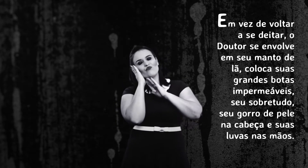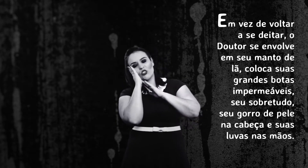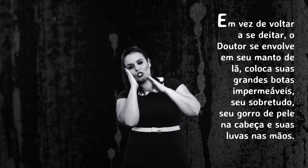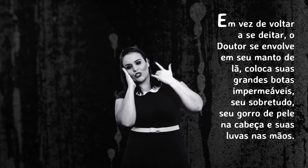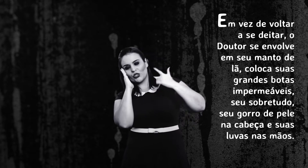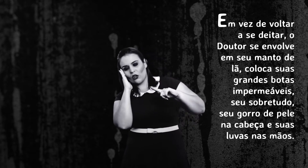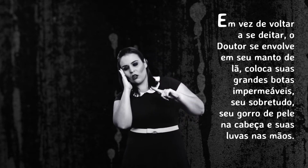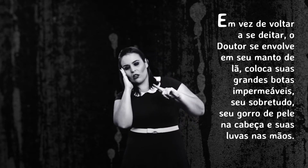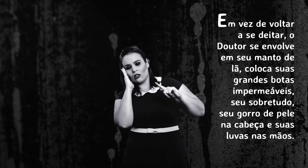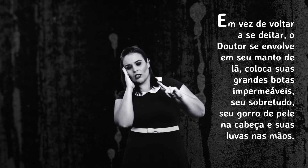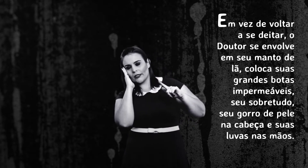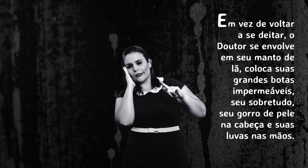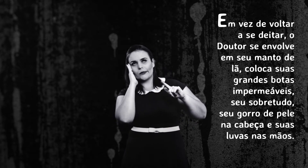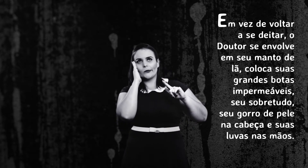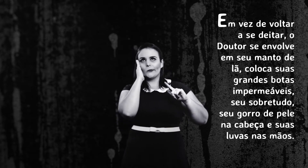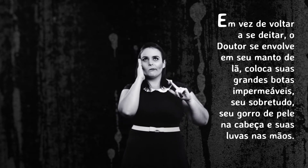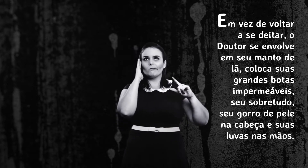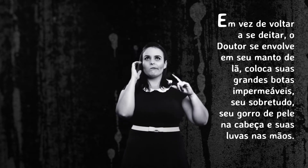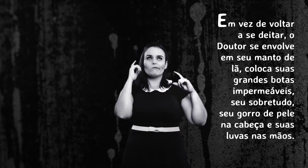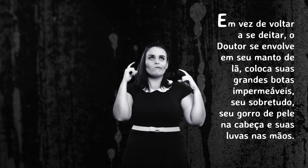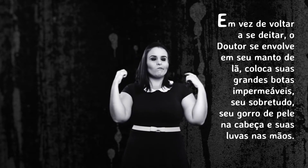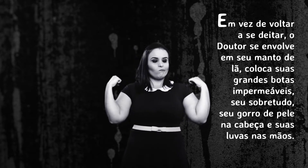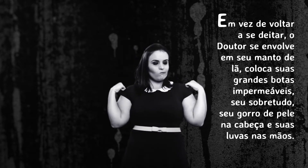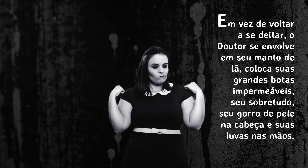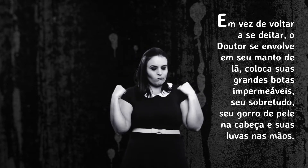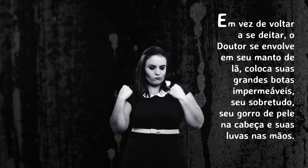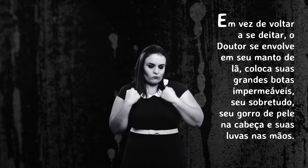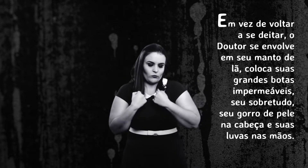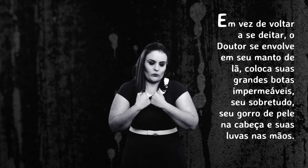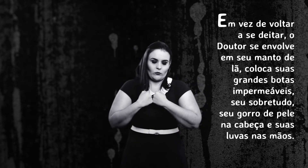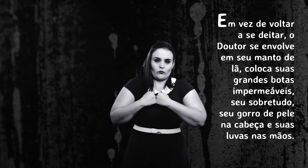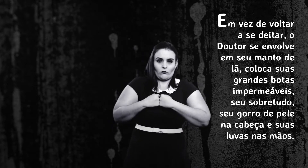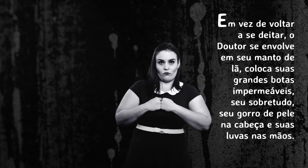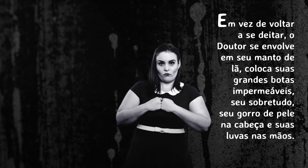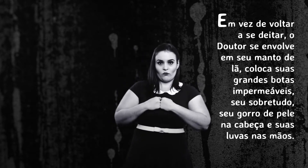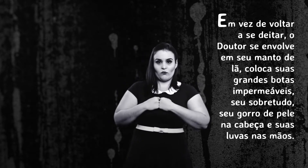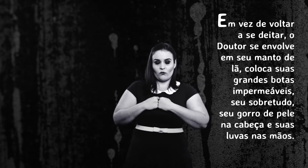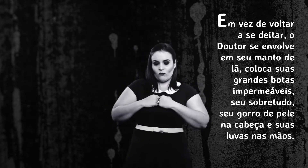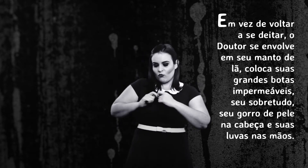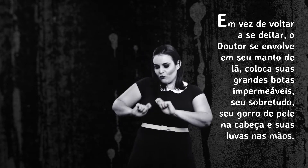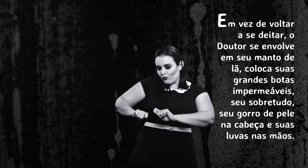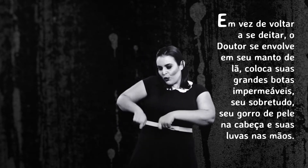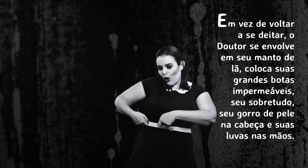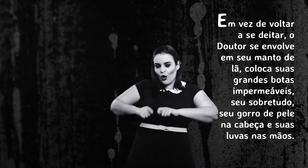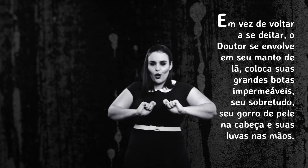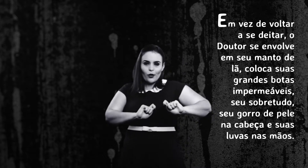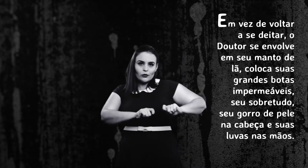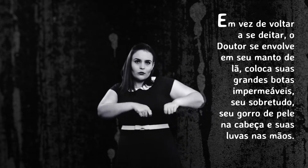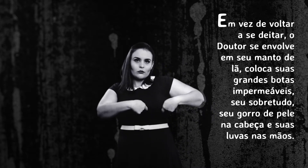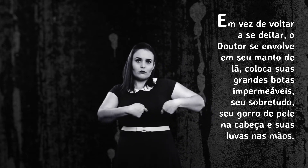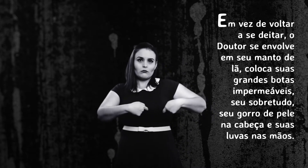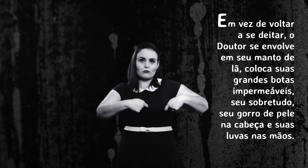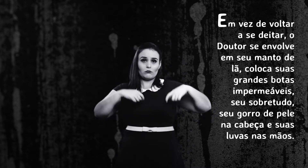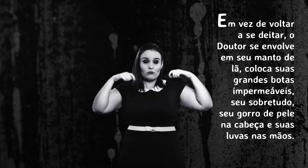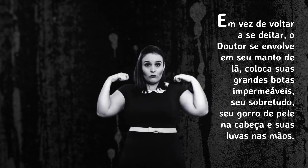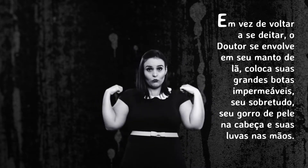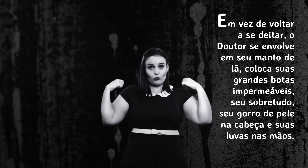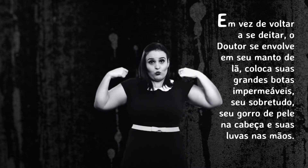se deitar, o doutor se envolve em seu manto de lã, coloca suas grandes botas impermeáveis, seu